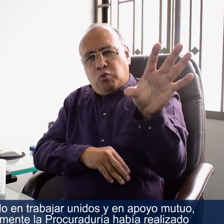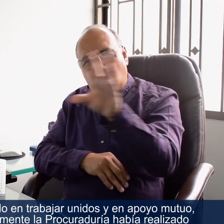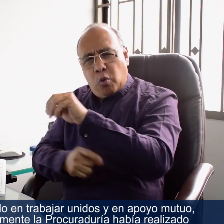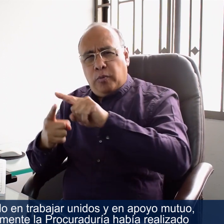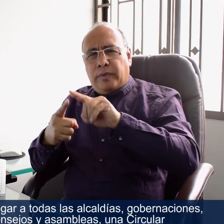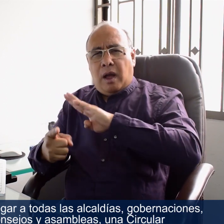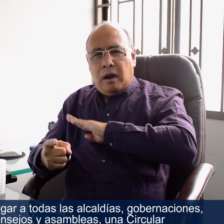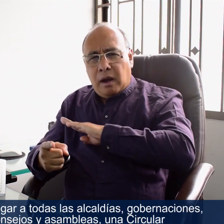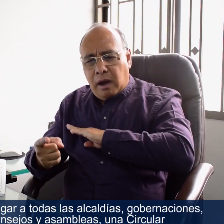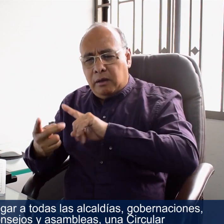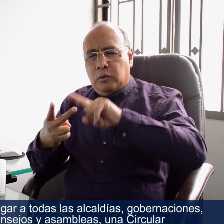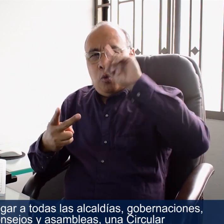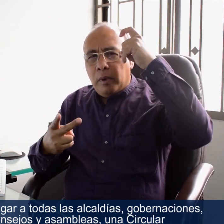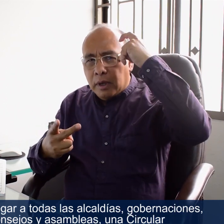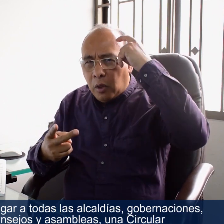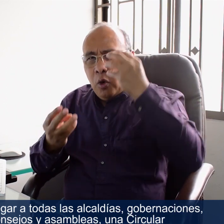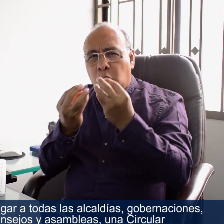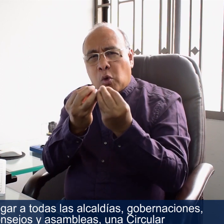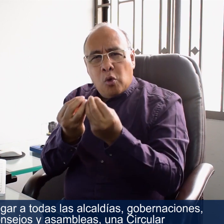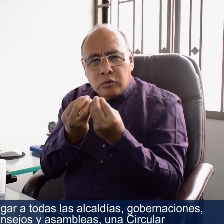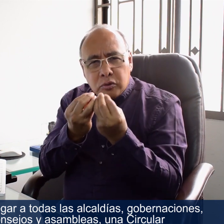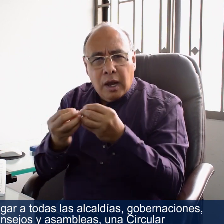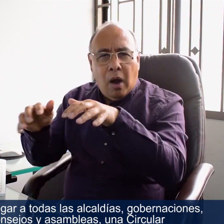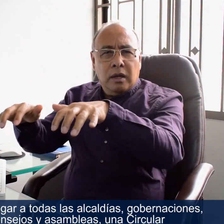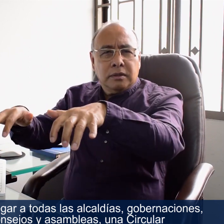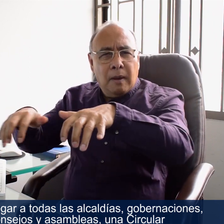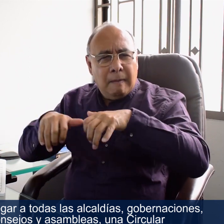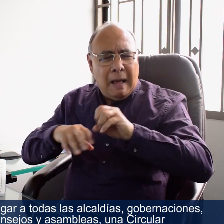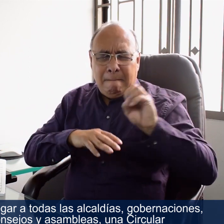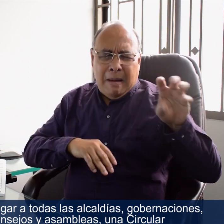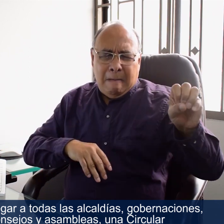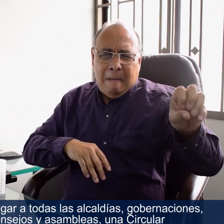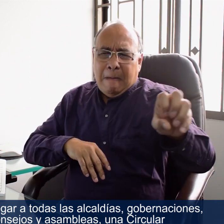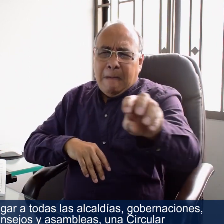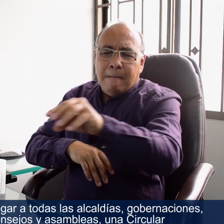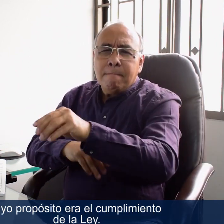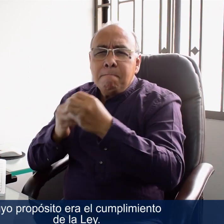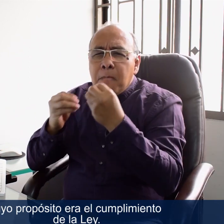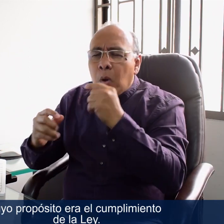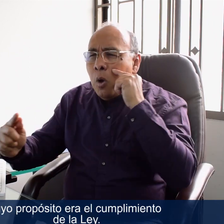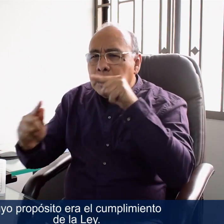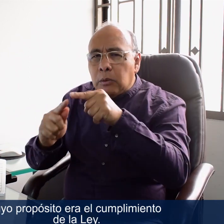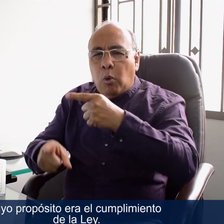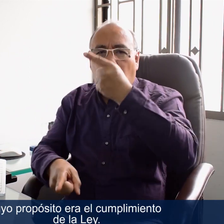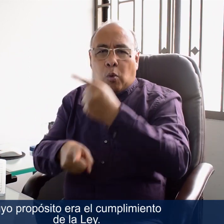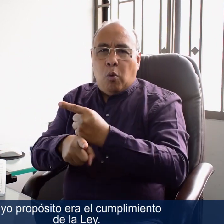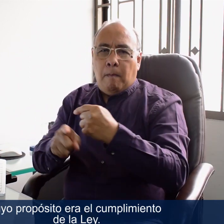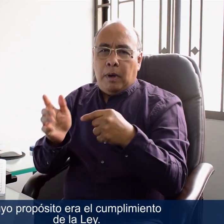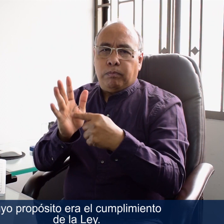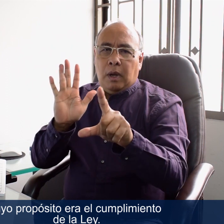realizado y hecho llegar a todas las alcaldías, gobernaciones, consejos y asambleas una circular cuyo propósito era el cumplimiento de la ley.